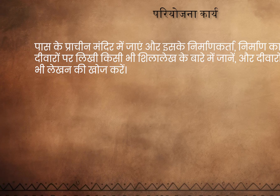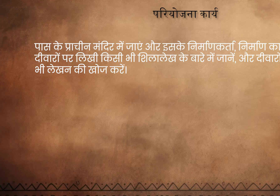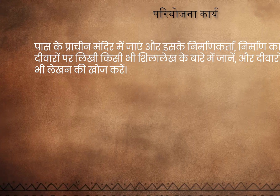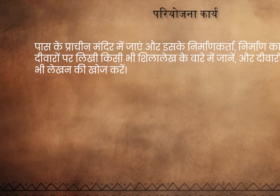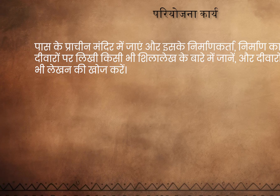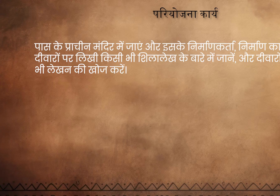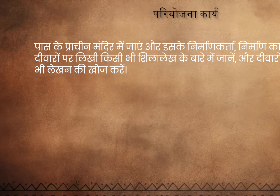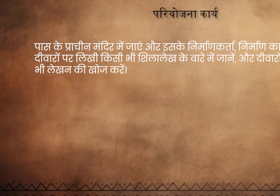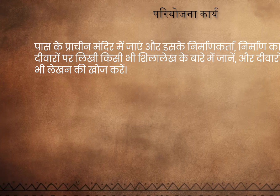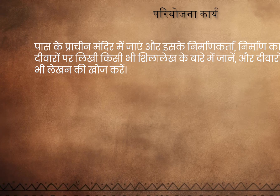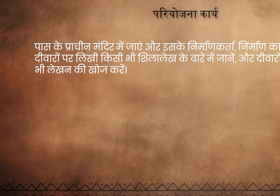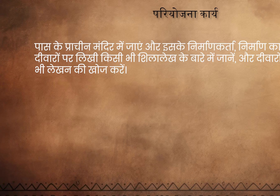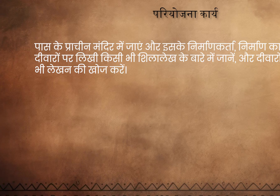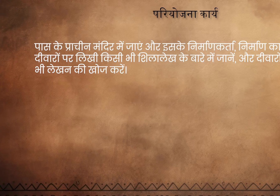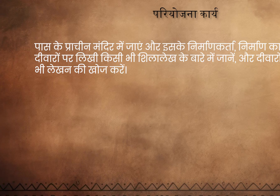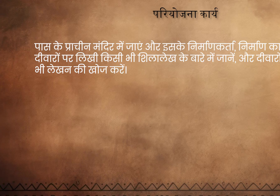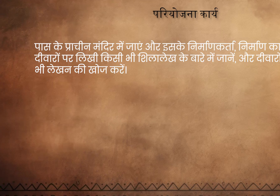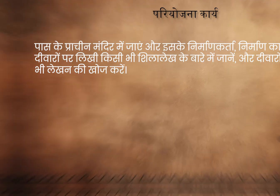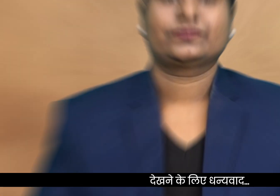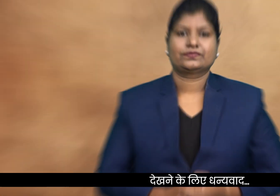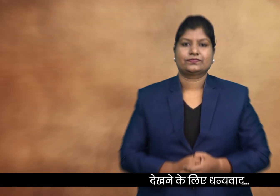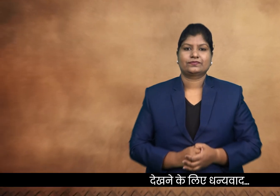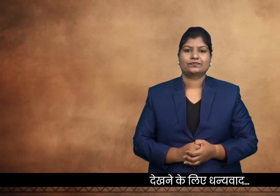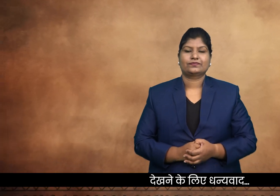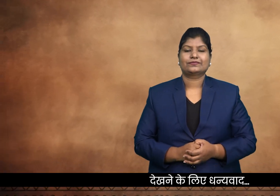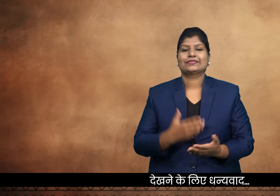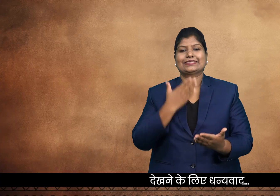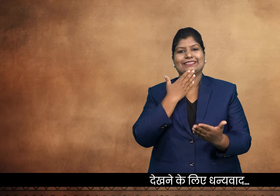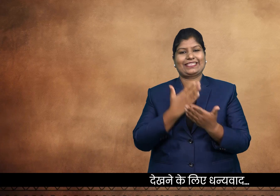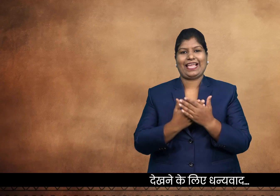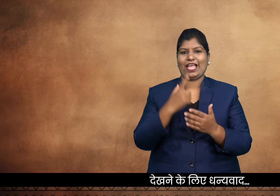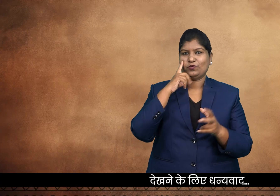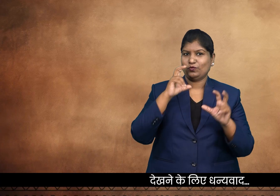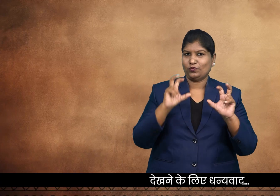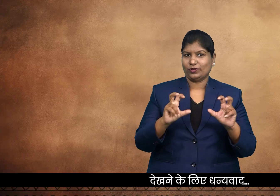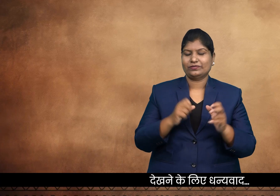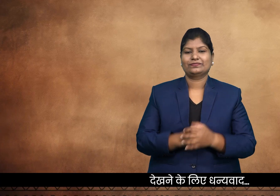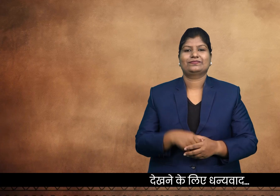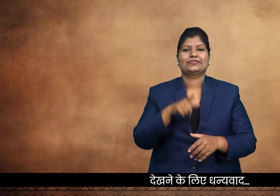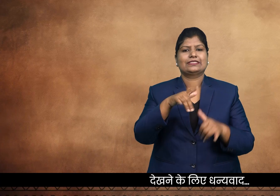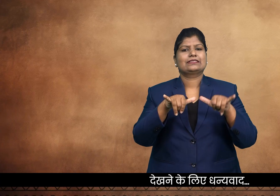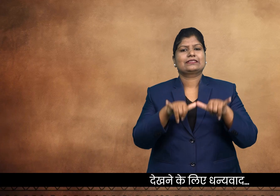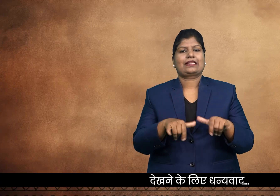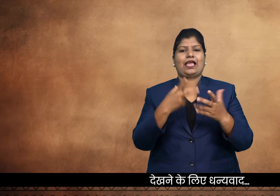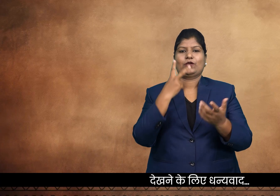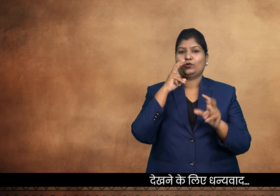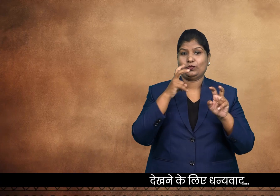देखने के लिए धन्यवाद।